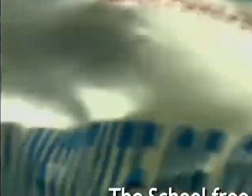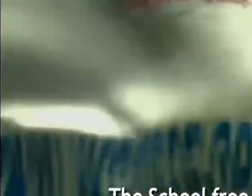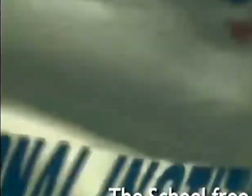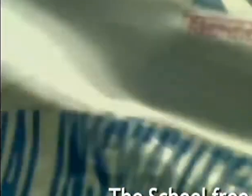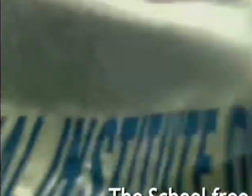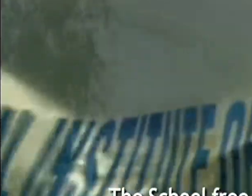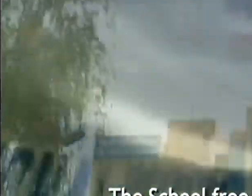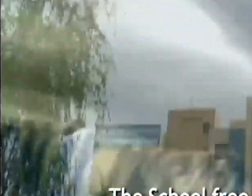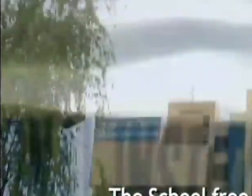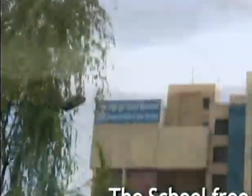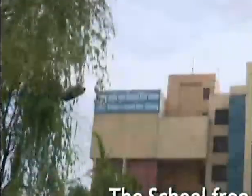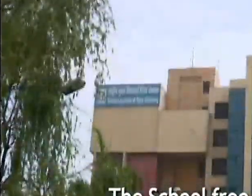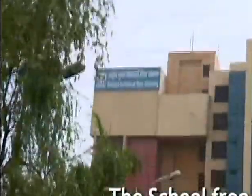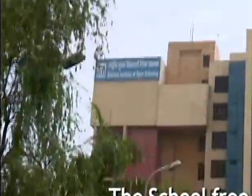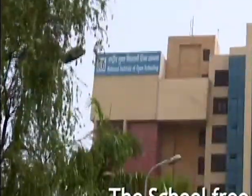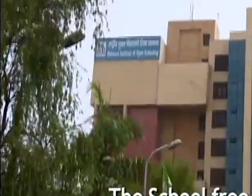विद्यालय जो मुक्त हो,